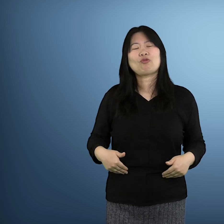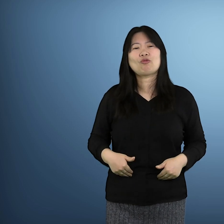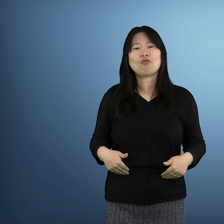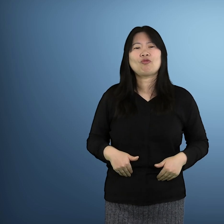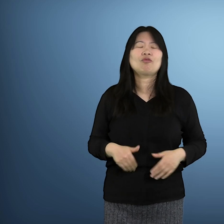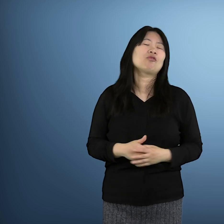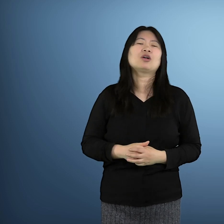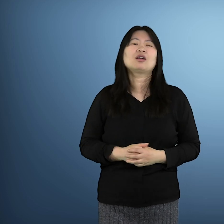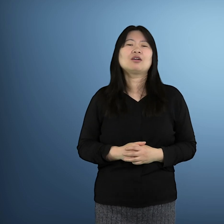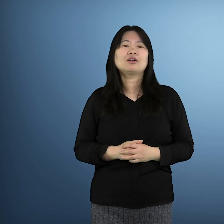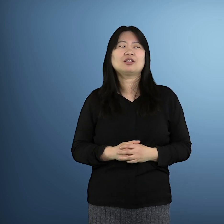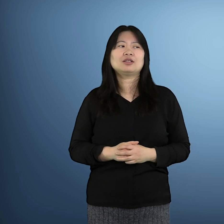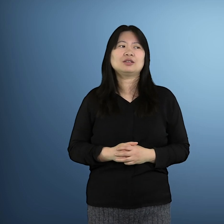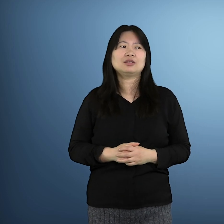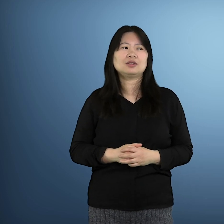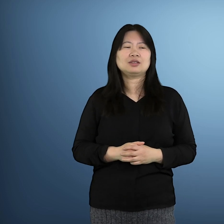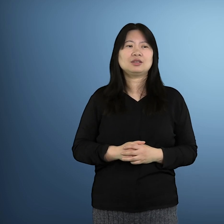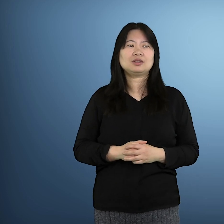상황이었고,